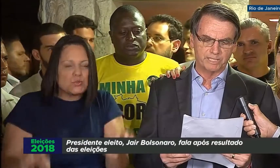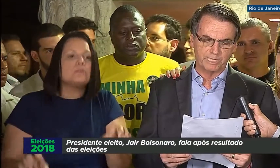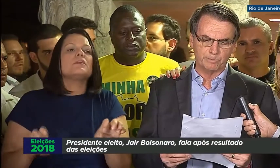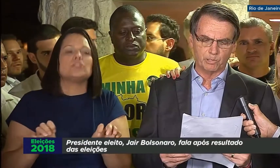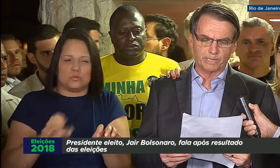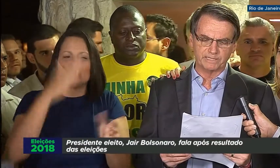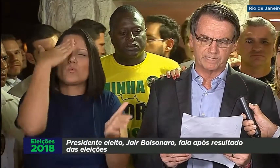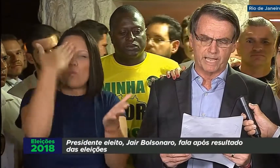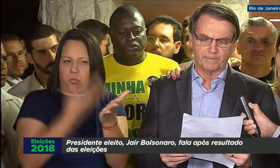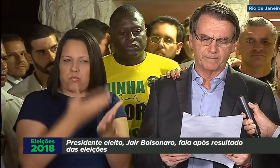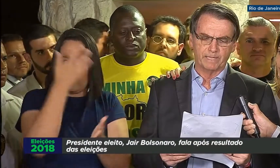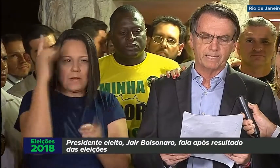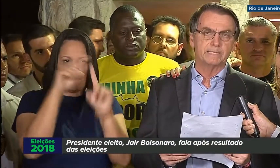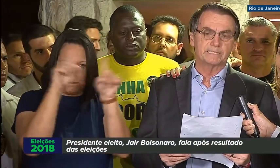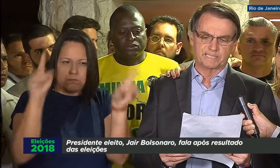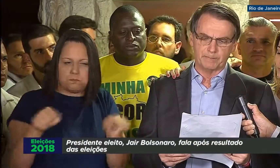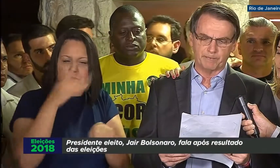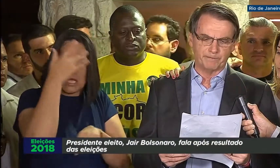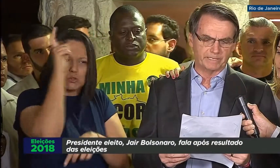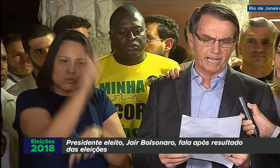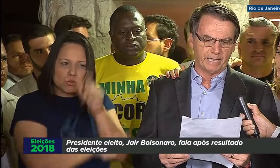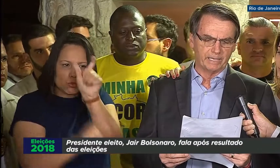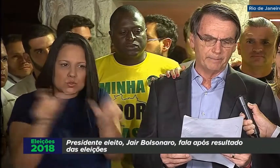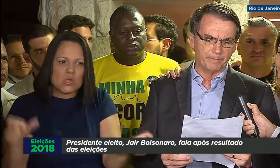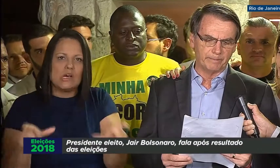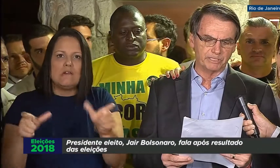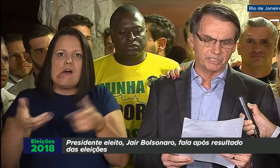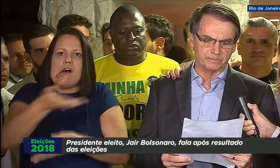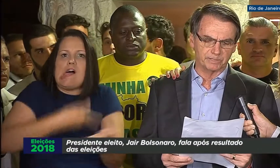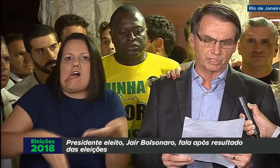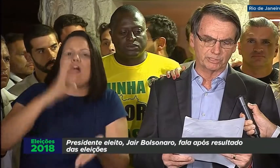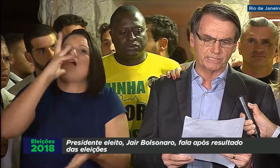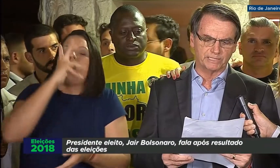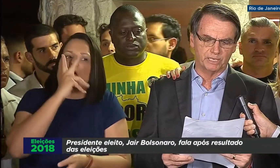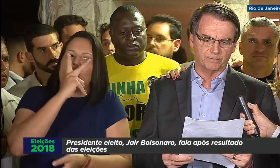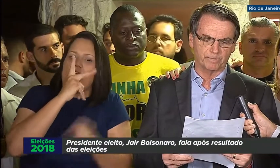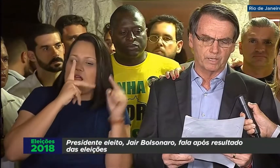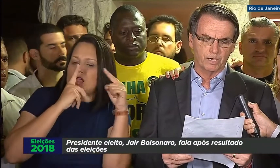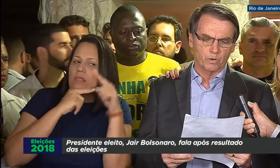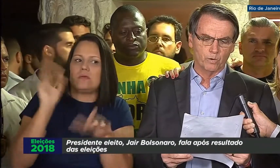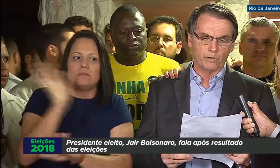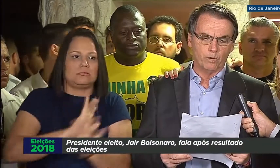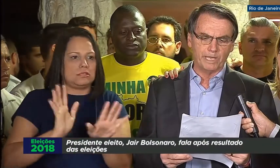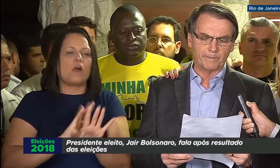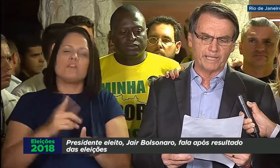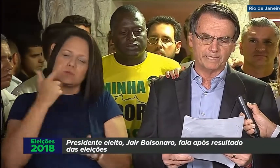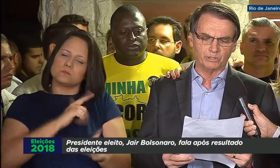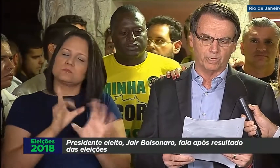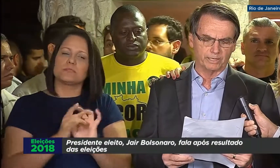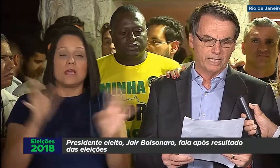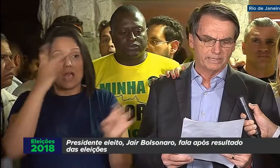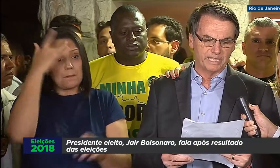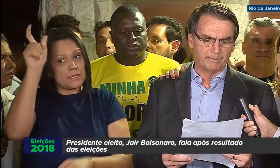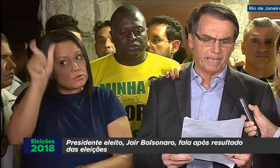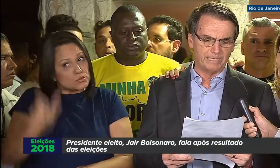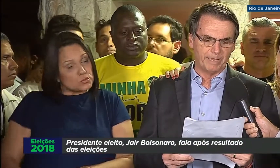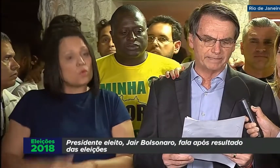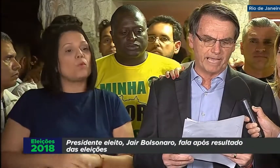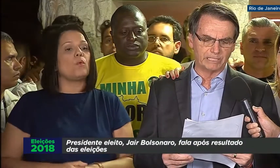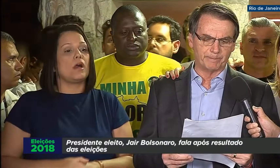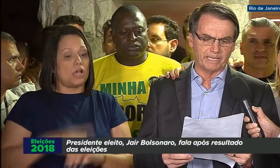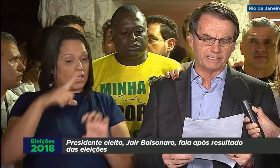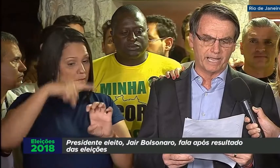Vamos desburocratizar, simplificar e permitir que o cidadão, o empreendedor, tenha